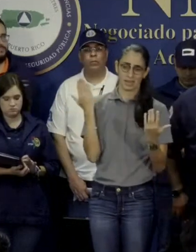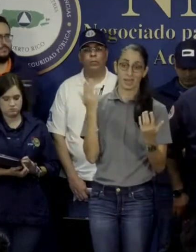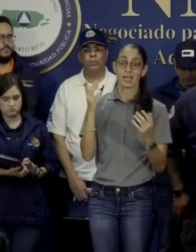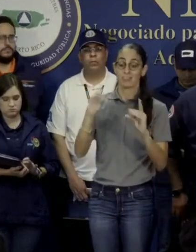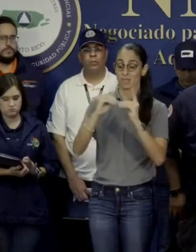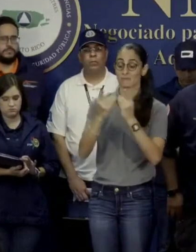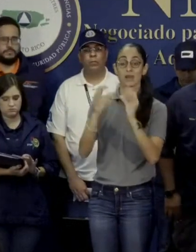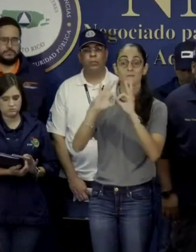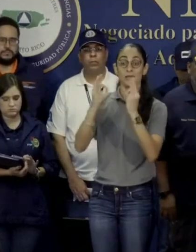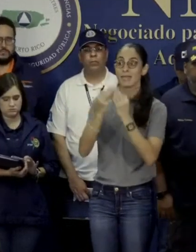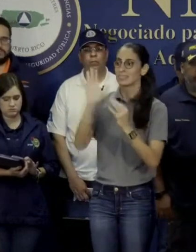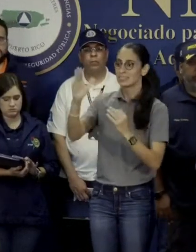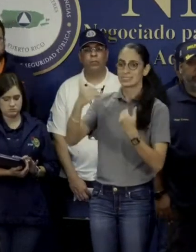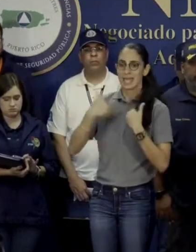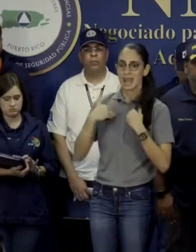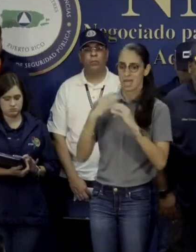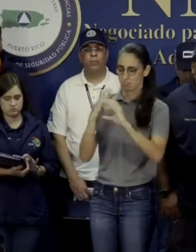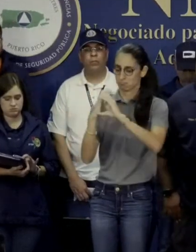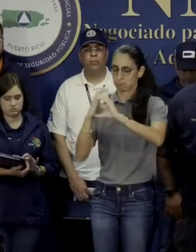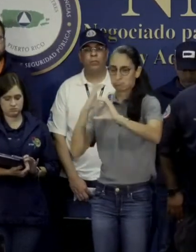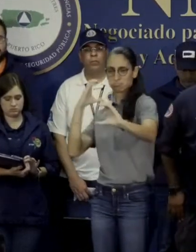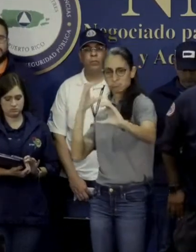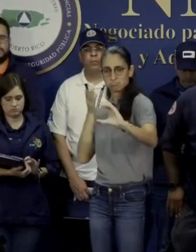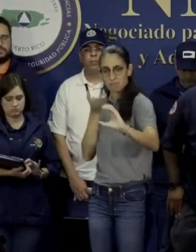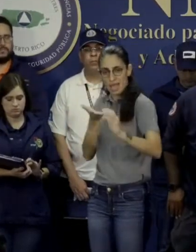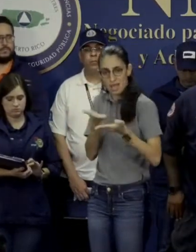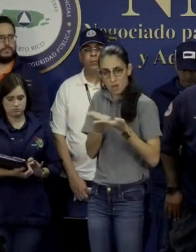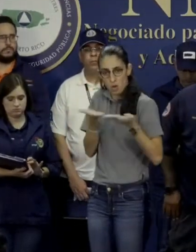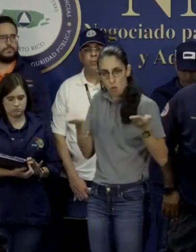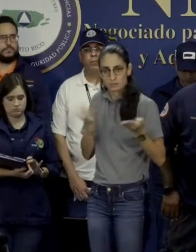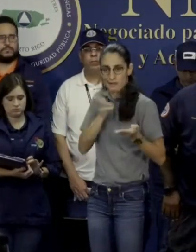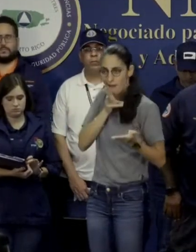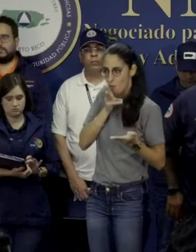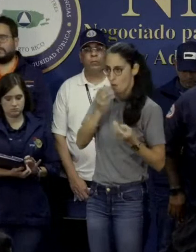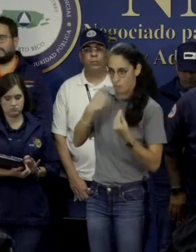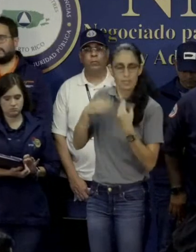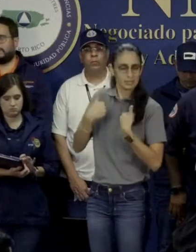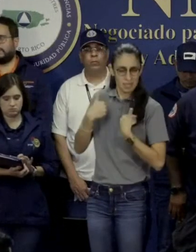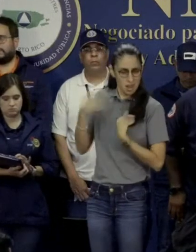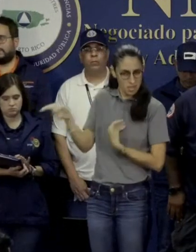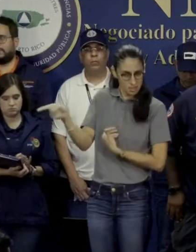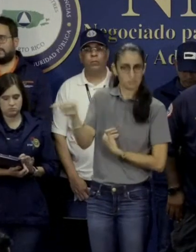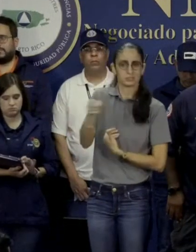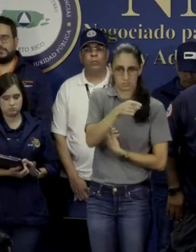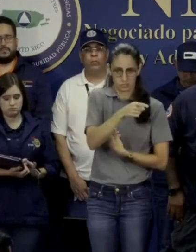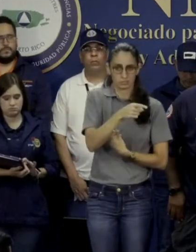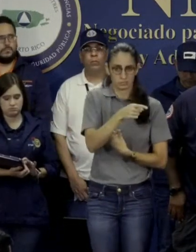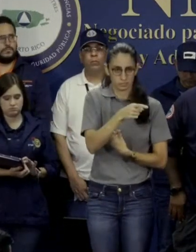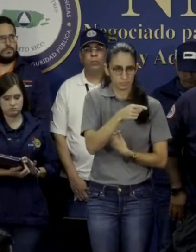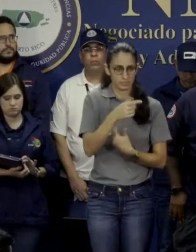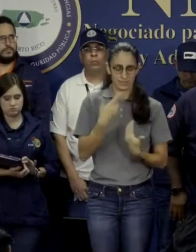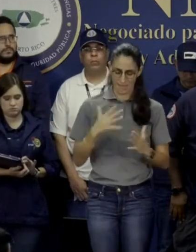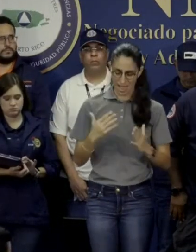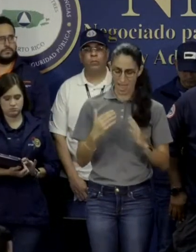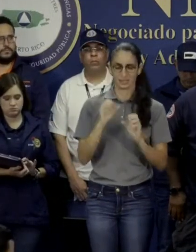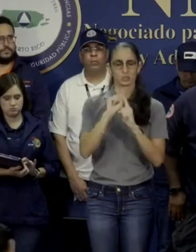Familia también tiene su almacén. Así que en este momento dado no queremos tener situaciones de logística en Puerto